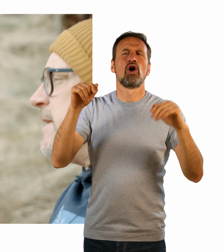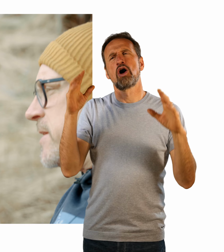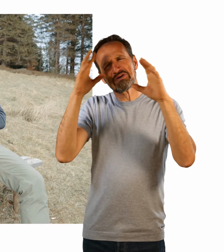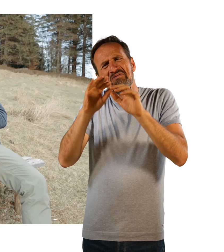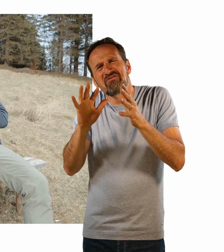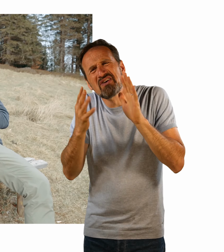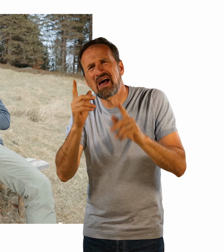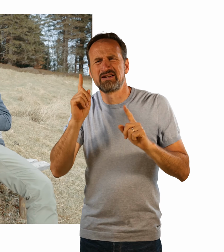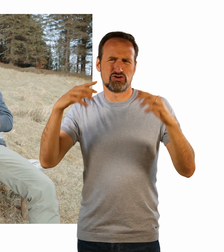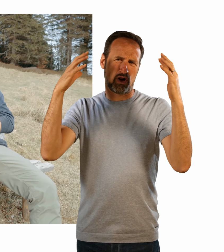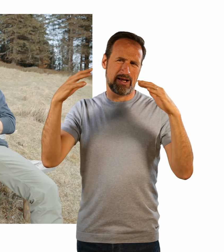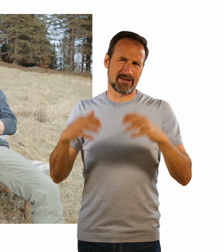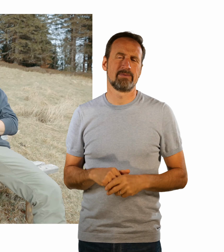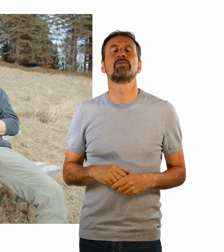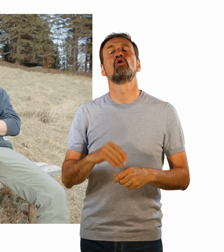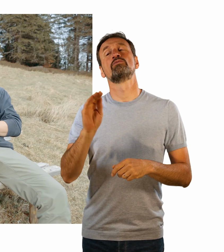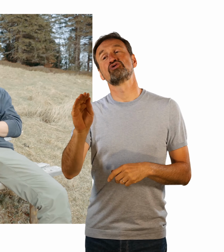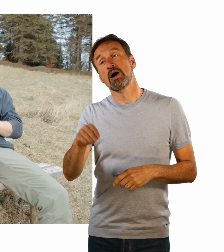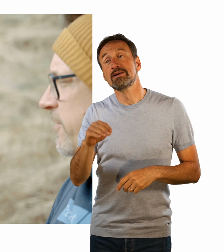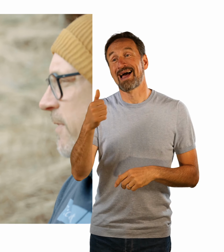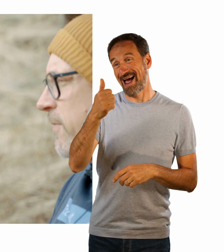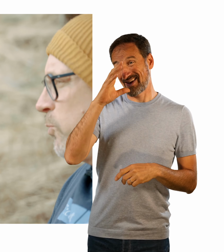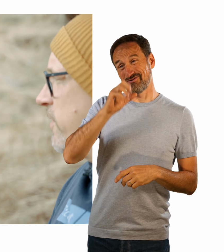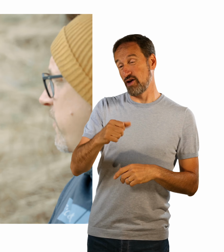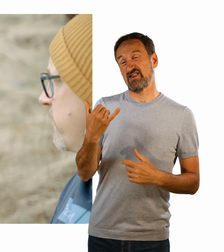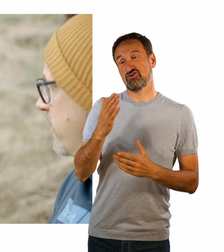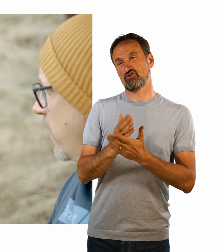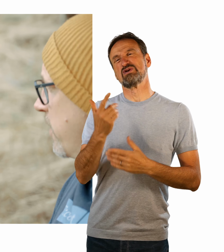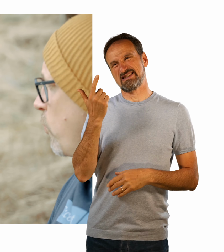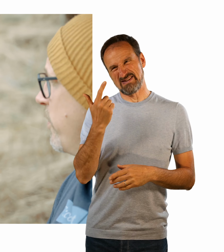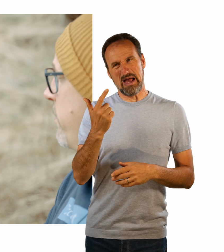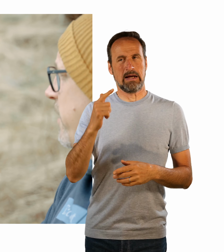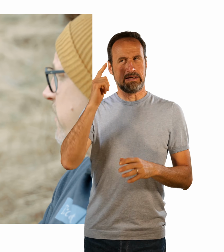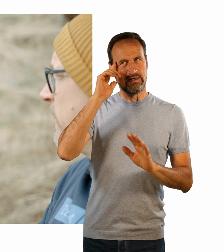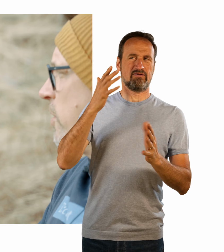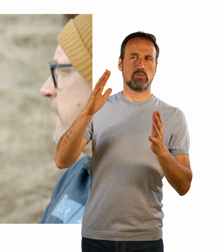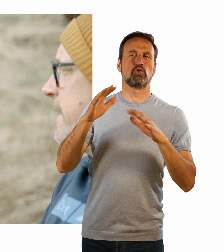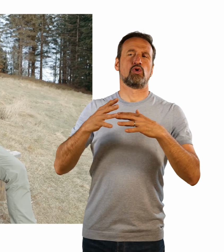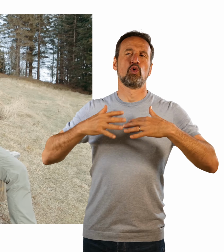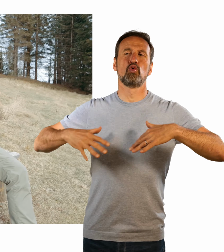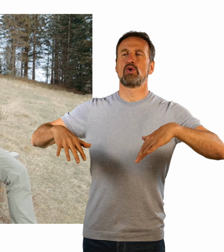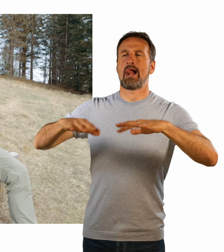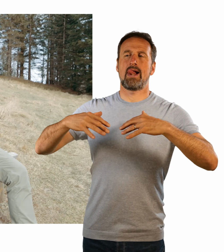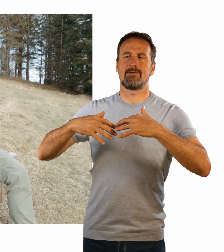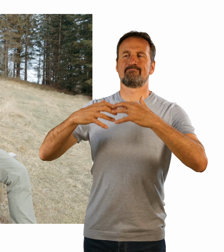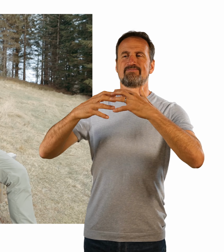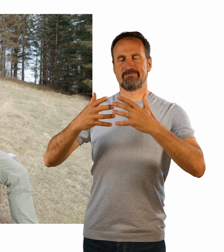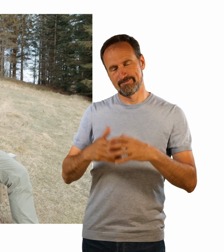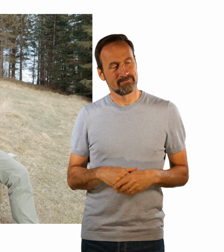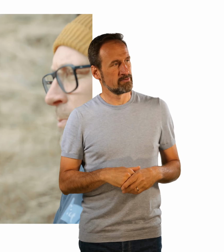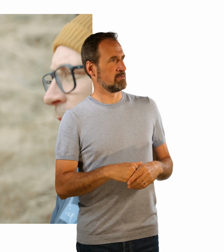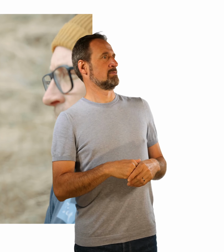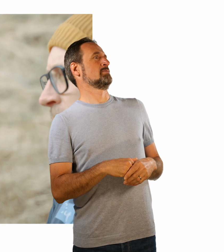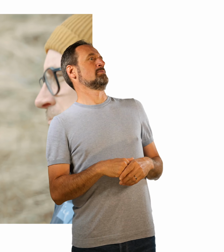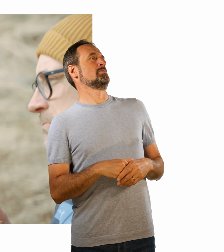Nacht. Cool. Statt dem einen Wolf sind es inzwischen zwei. Also es wird vermutet, dass sich gerade ein Rudel bildet. Nice. Gut. Habe ich selber auch